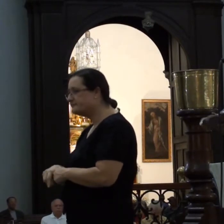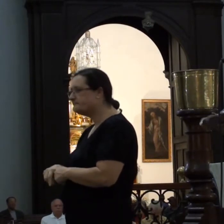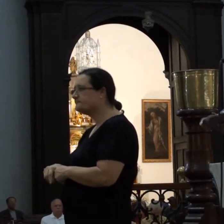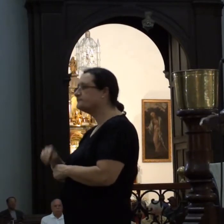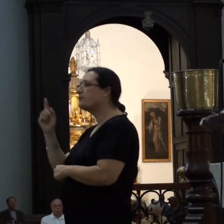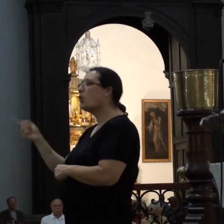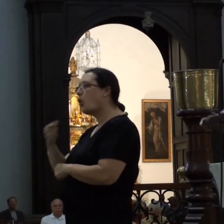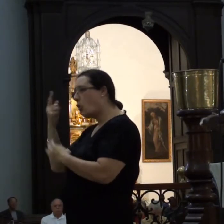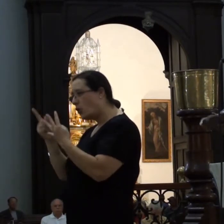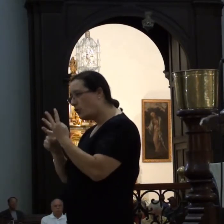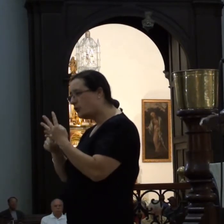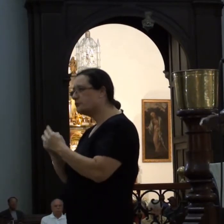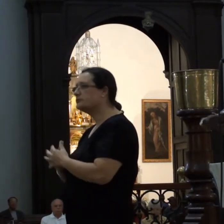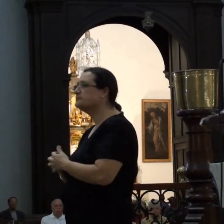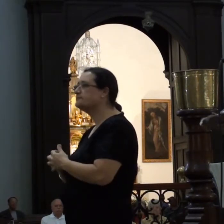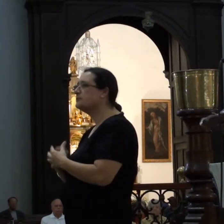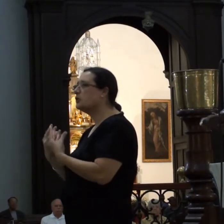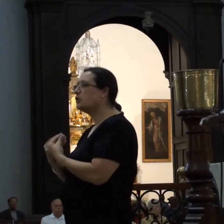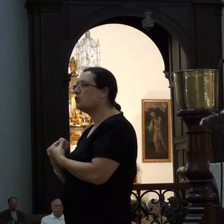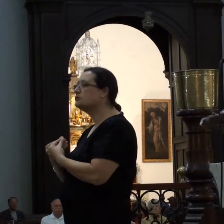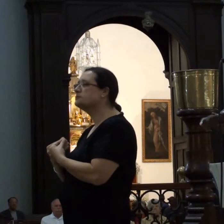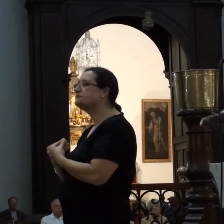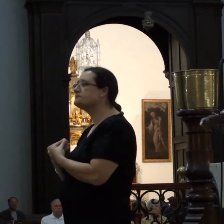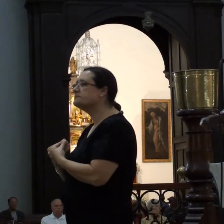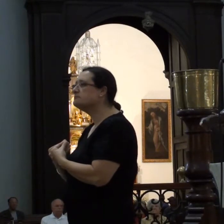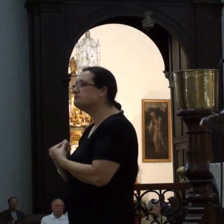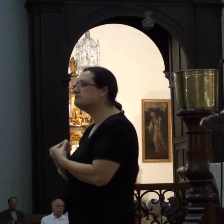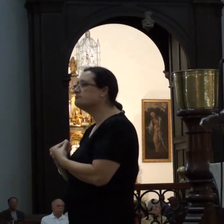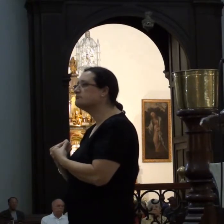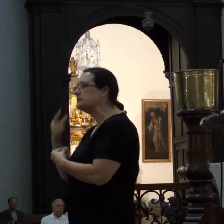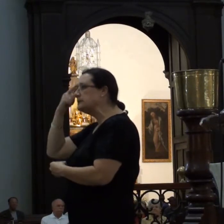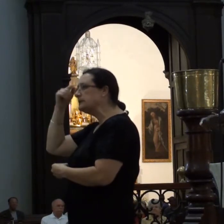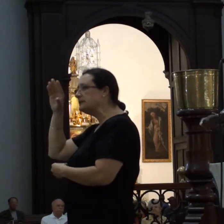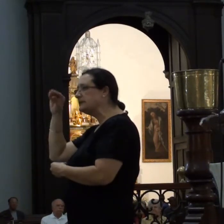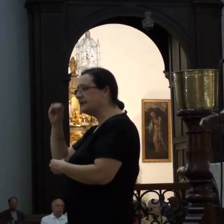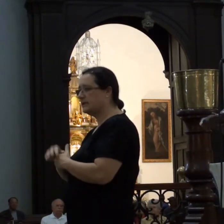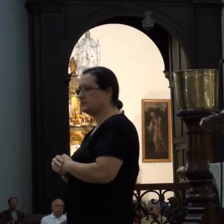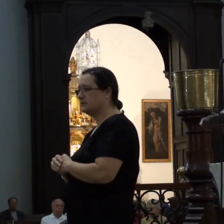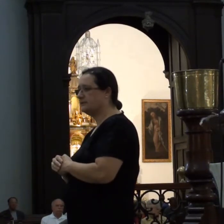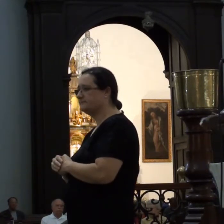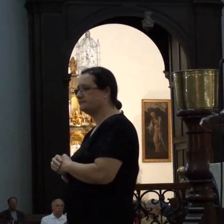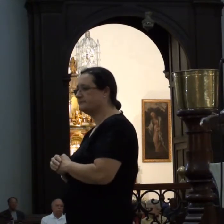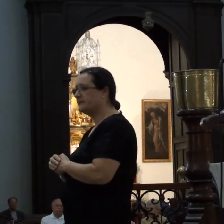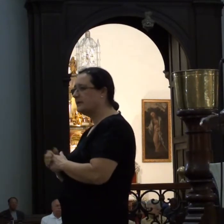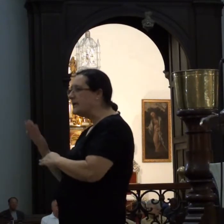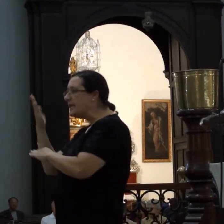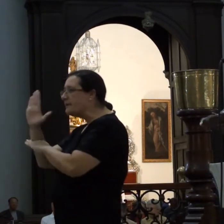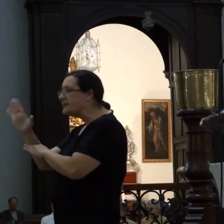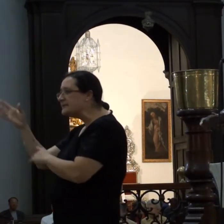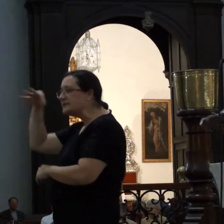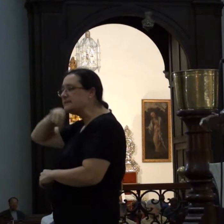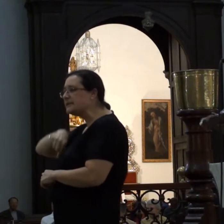elemento con audacia la presencia del espíritu nos fortalece para anunciar el evangelio con